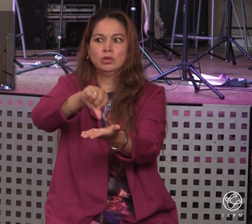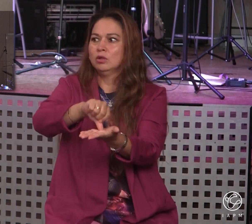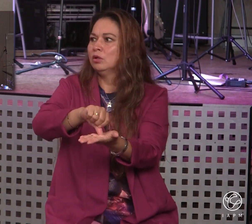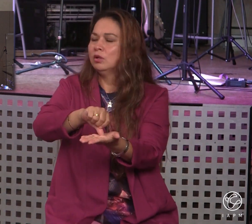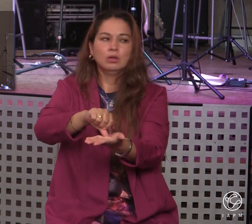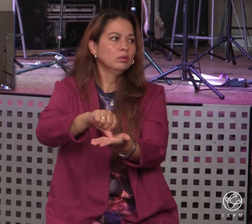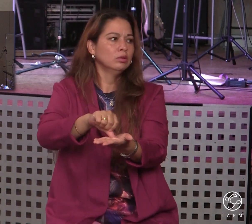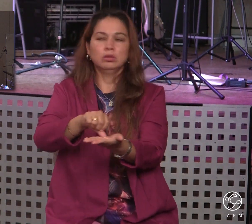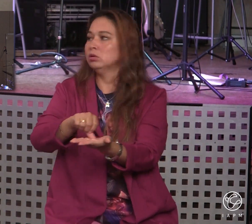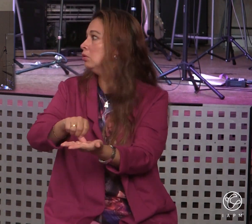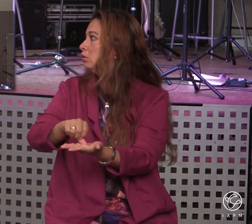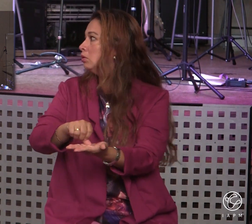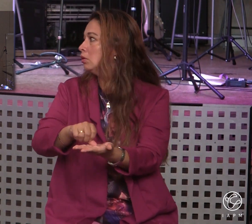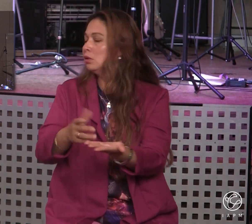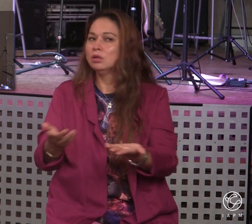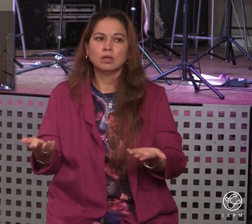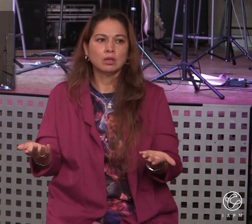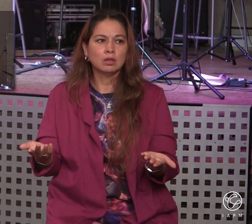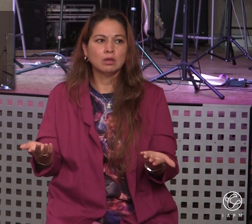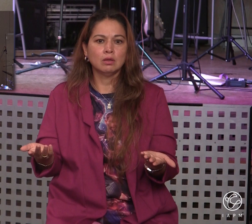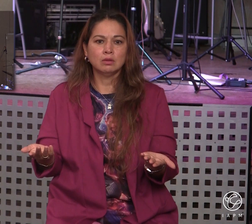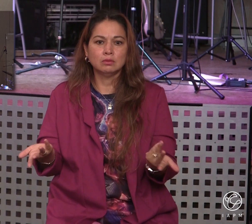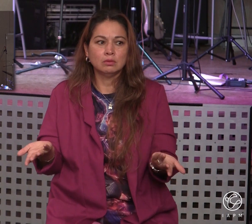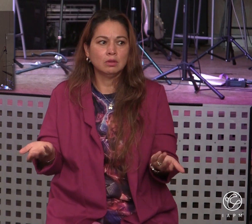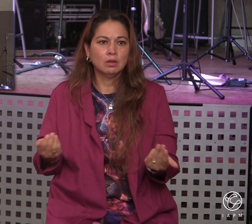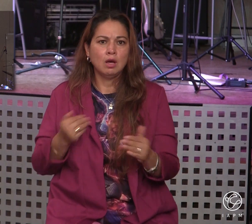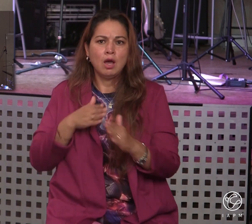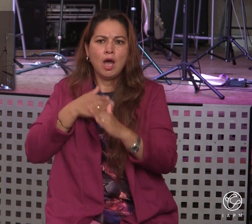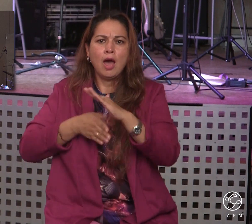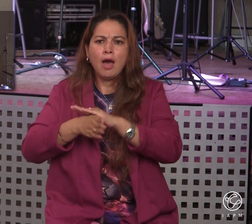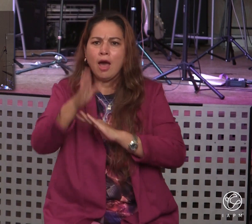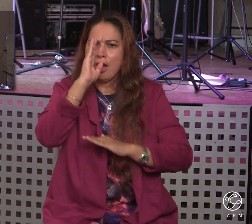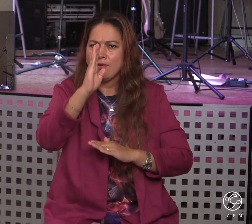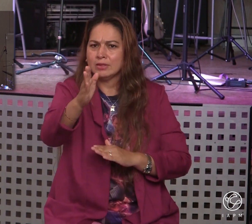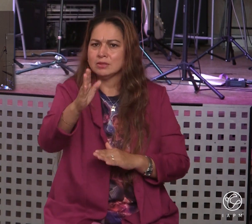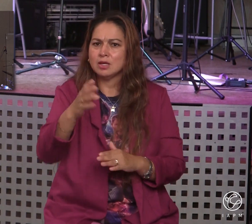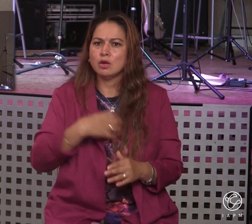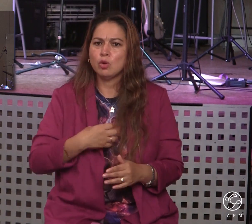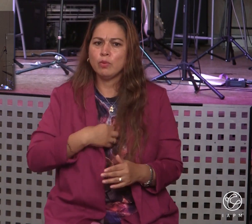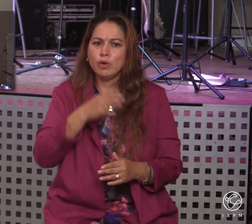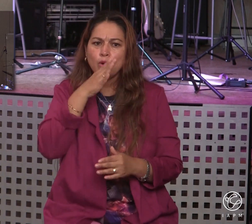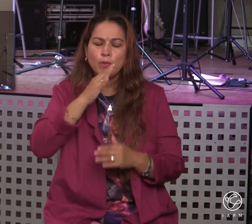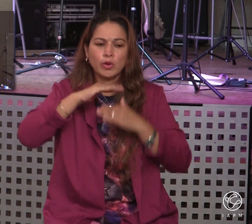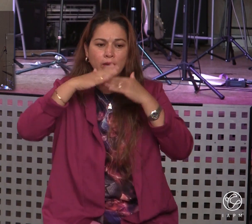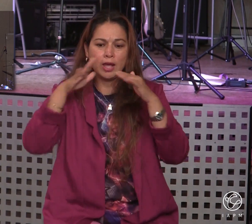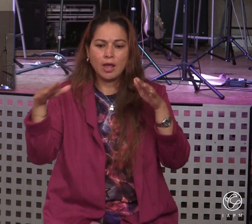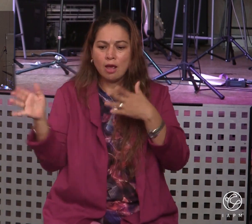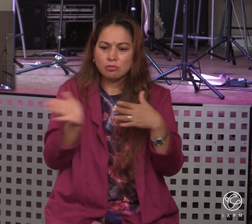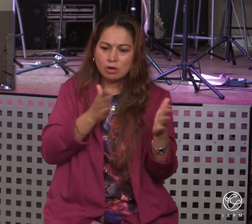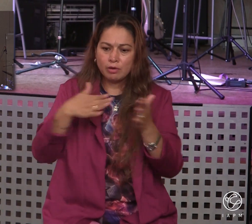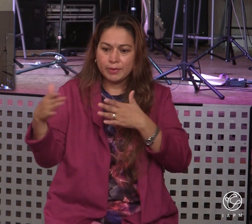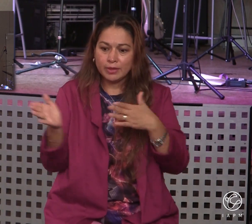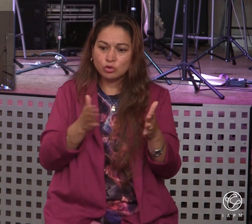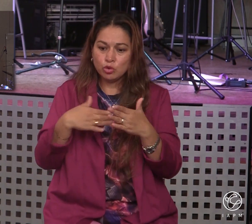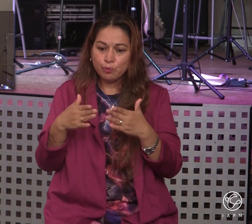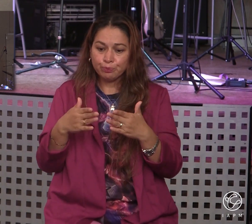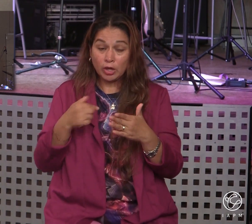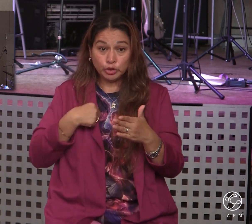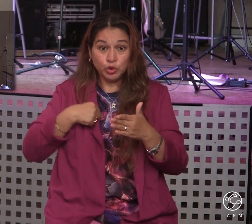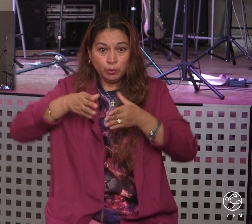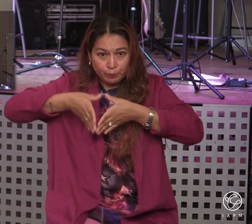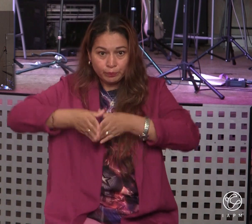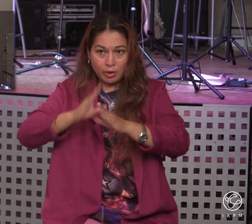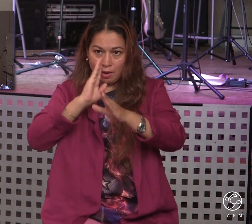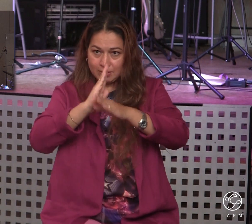pero ¿qué es lo que pasa aquí? El viento, dice uno en Juan creo que era, o Marcos, el viento era contrario, es decir, el viento se